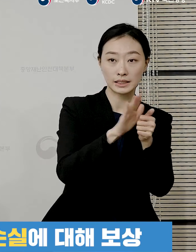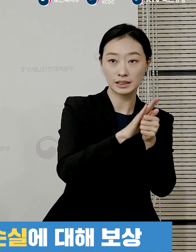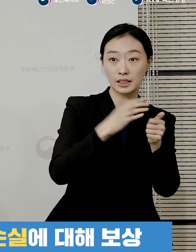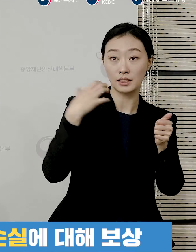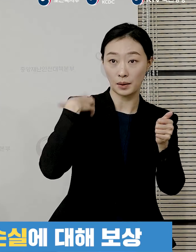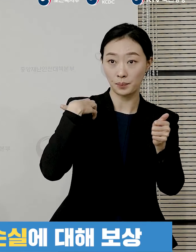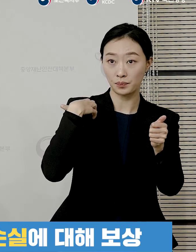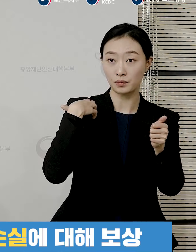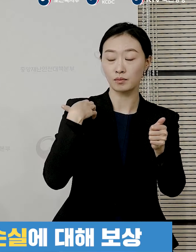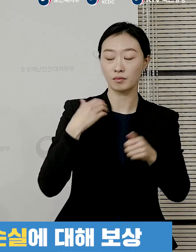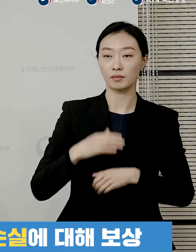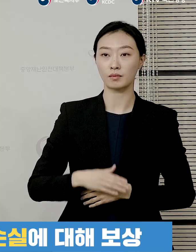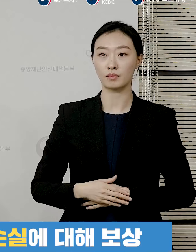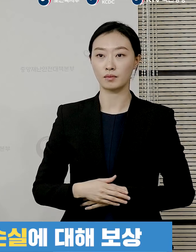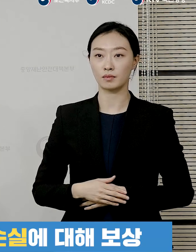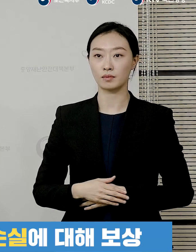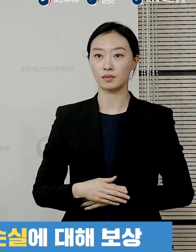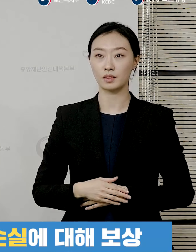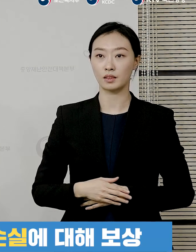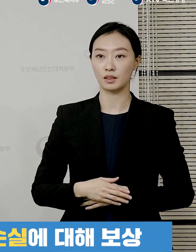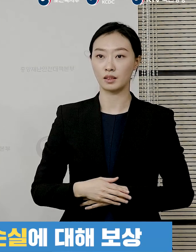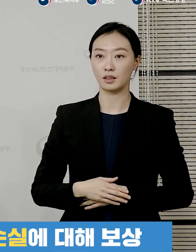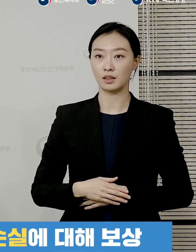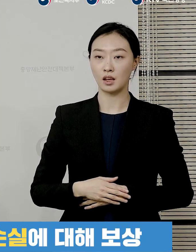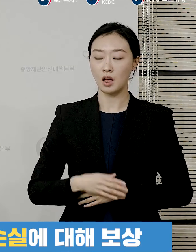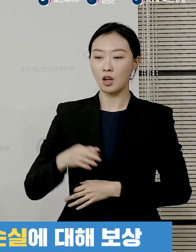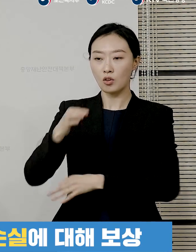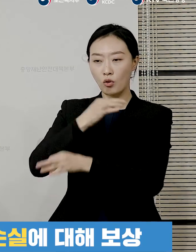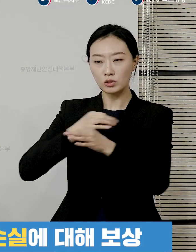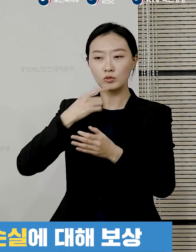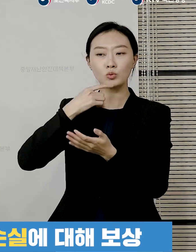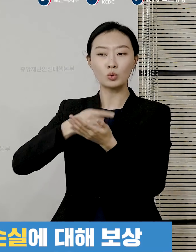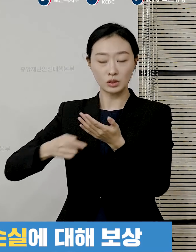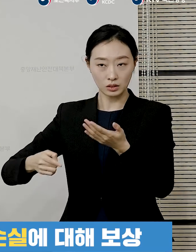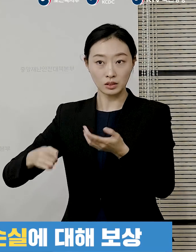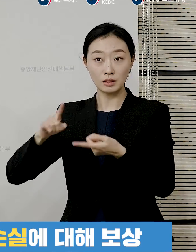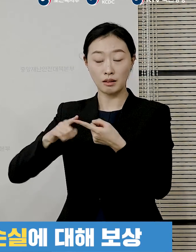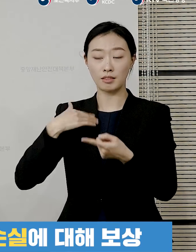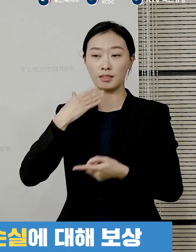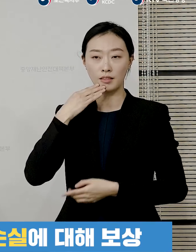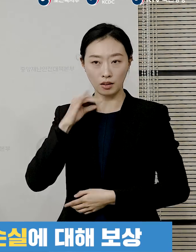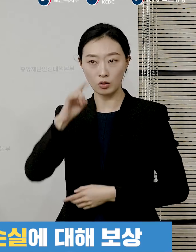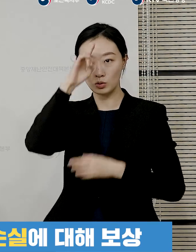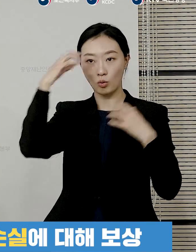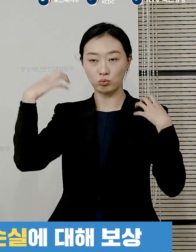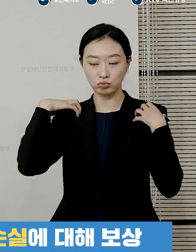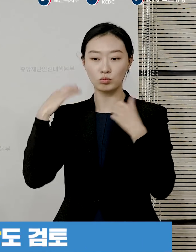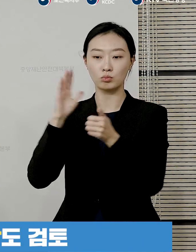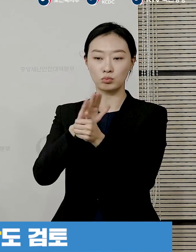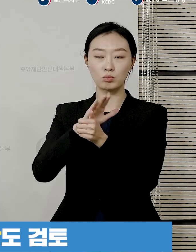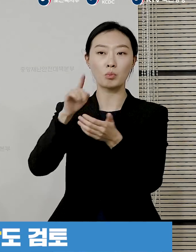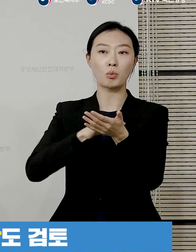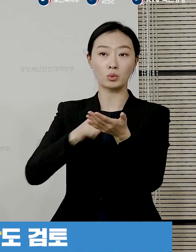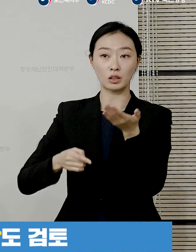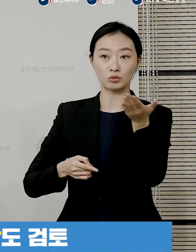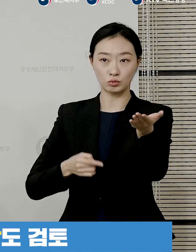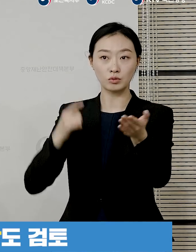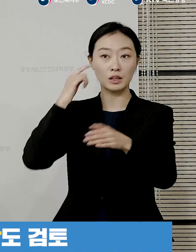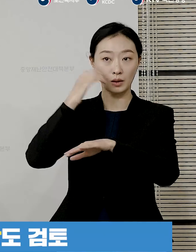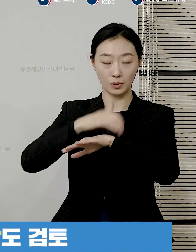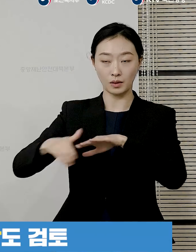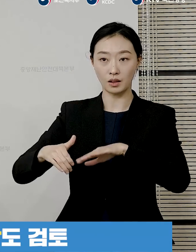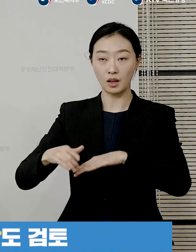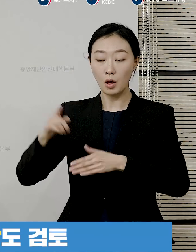발생이 할 수밖에 없는 경제적 손실은 당연히 저희가 보상을 하려고 합니다. 그리고 그 보상